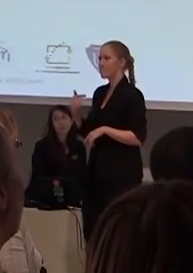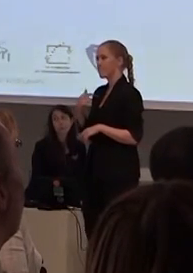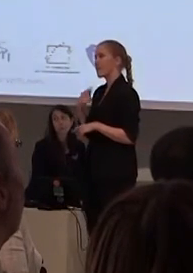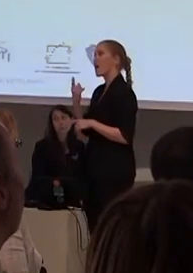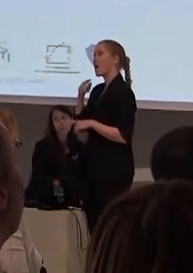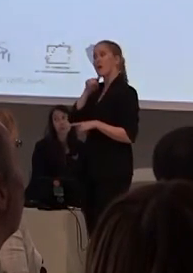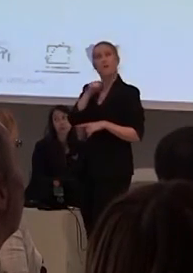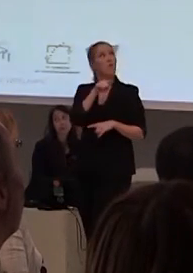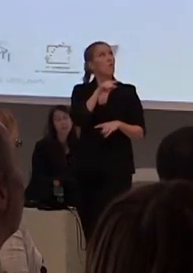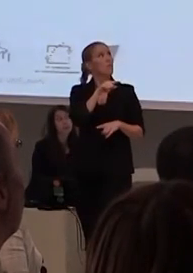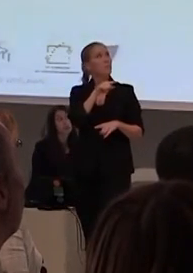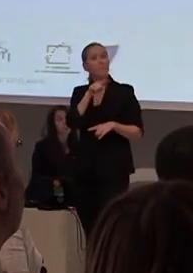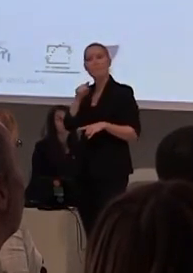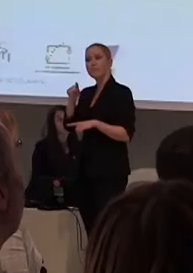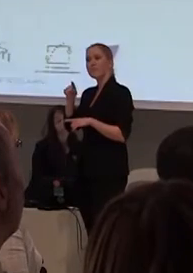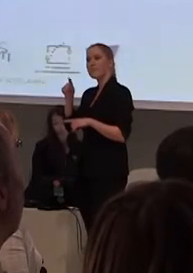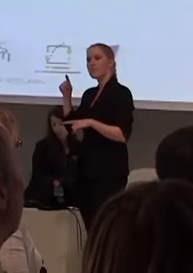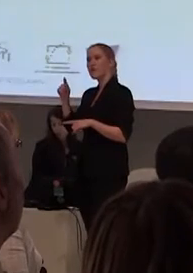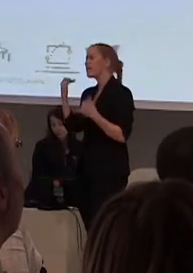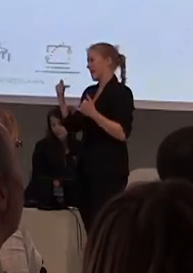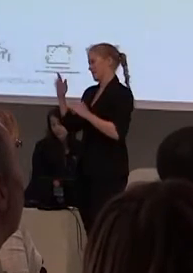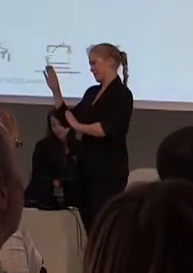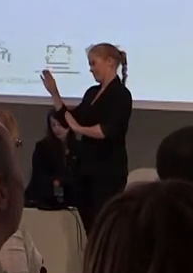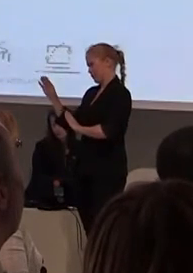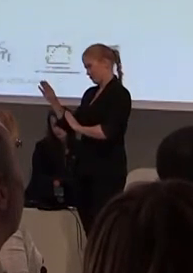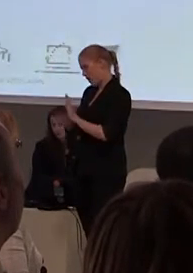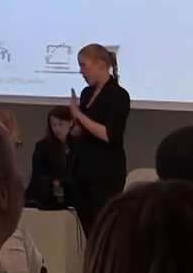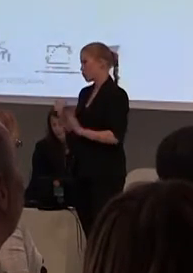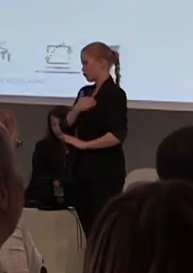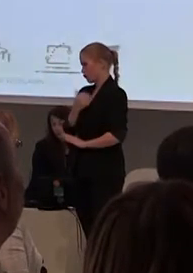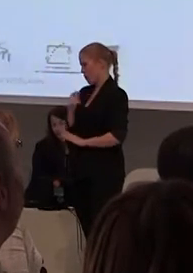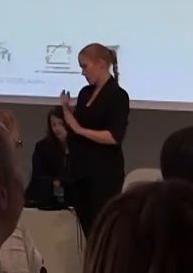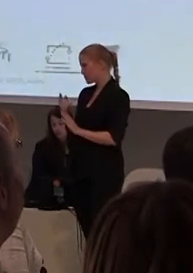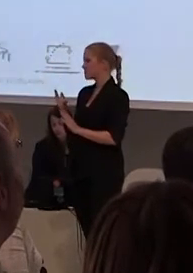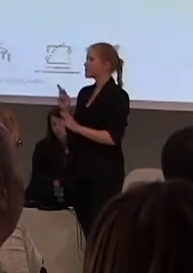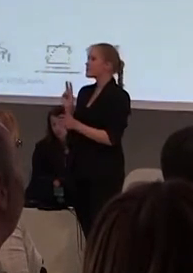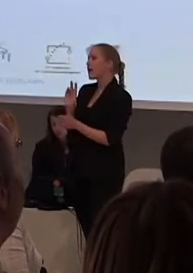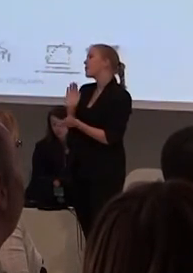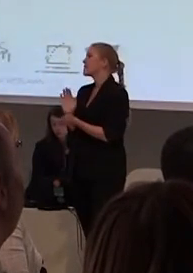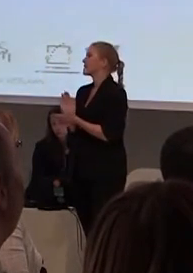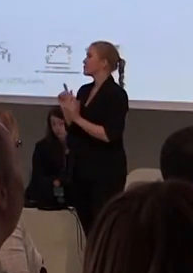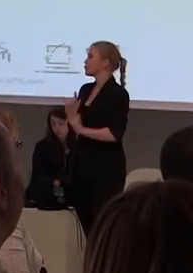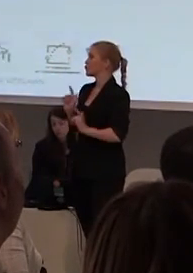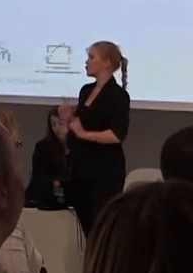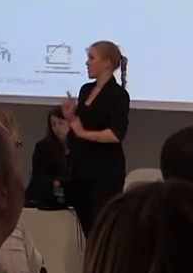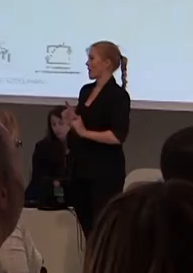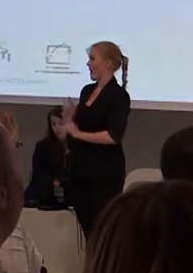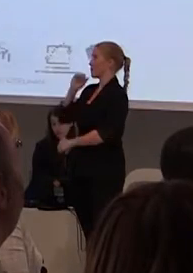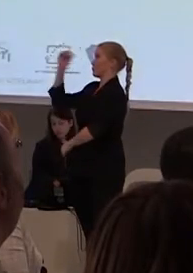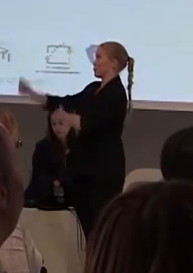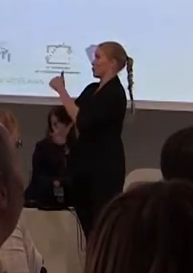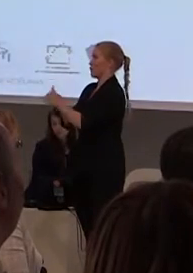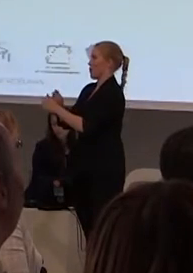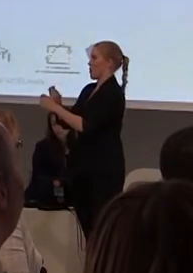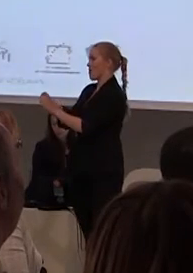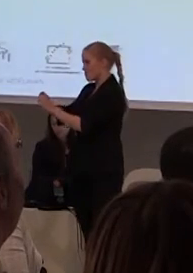věc. Tak, jak ten zákon teď v té sbírce zákonů leží a čeká na své zmrtvýchvstání v září 2016,